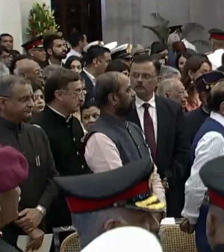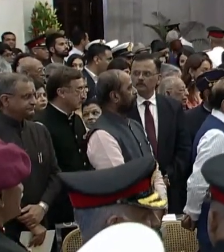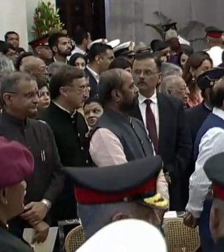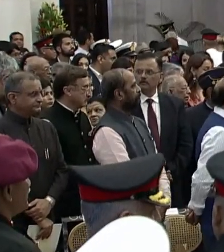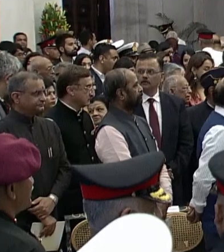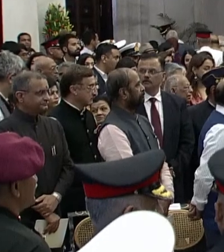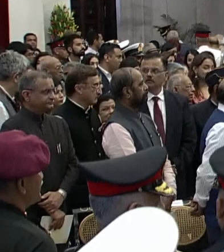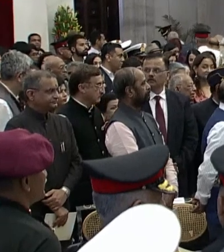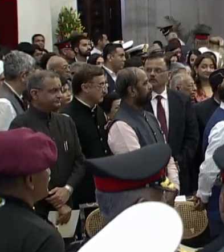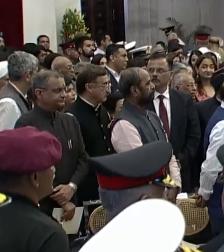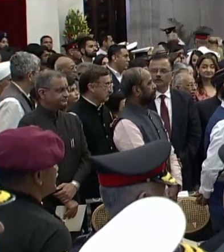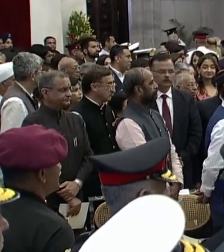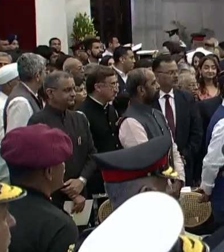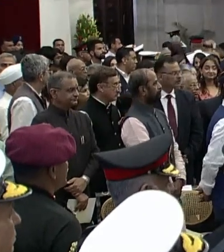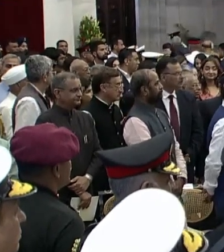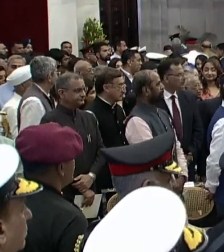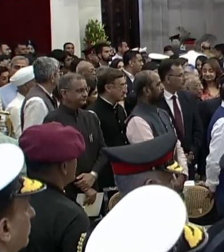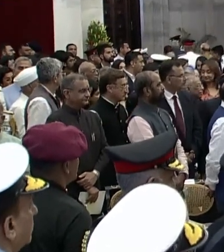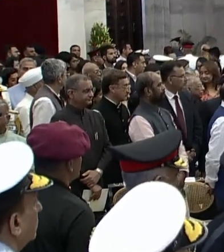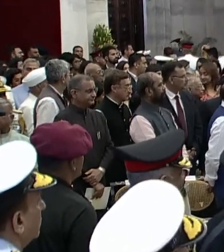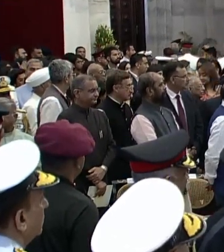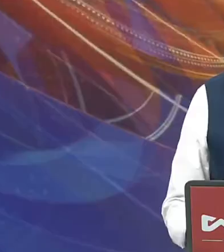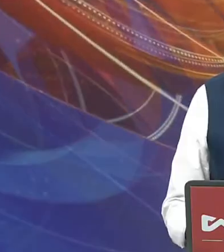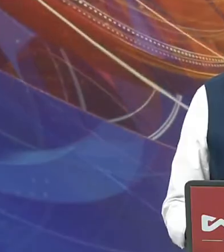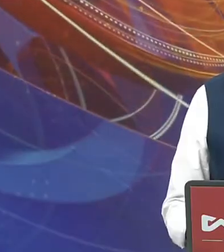इसके साथ ही ये समारोह,